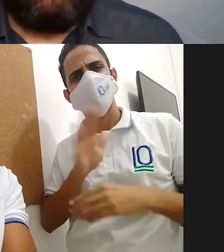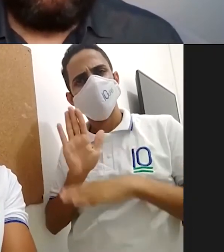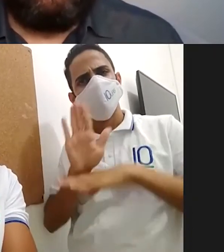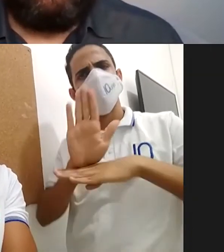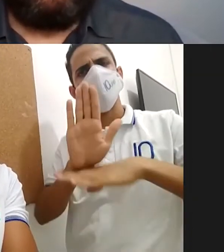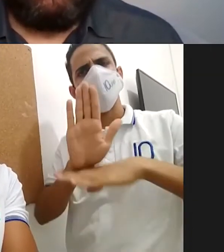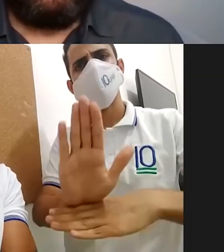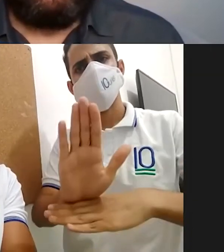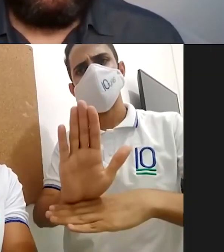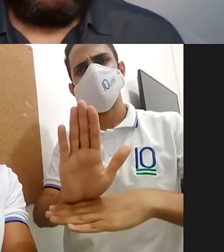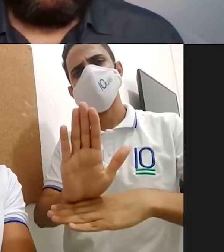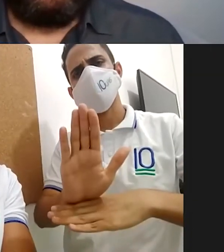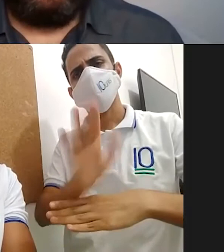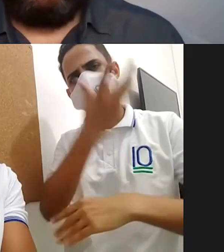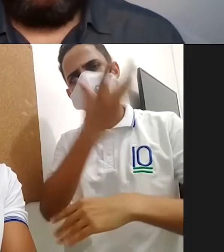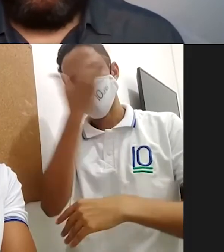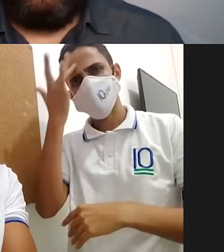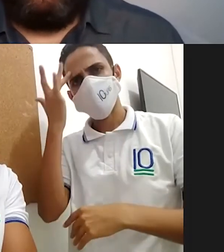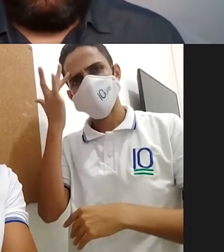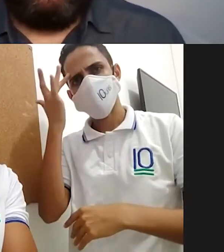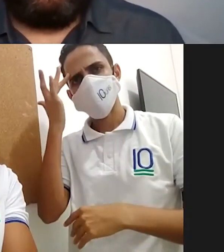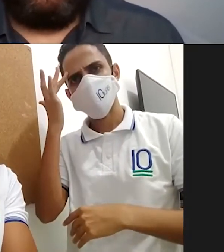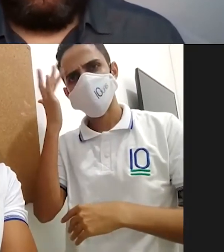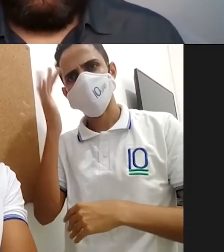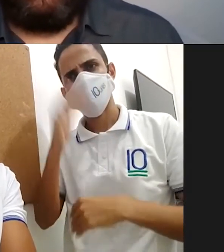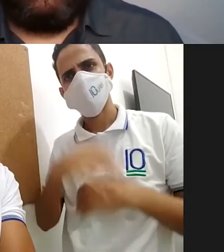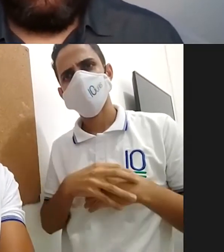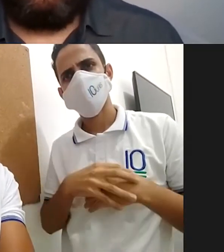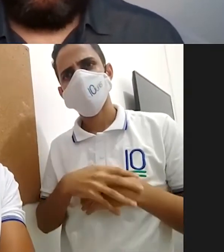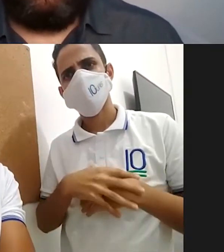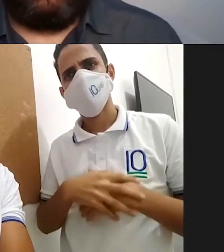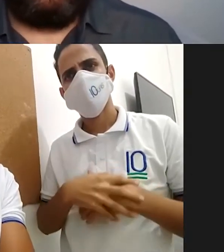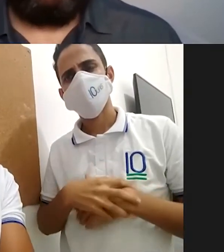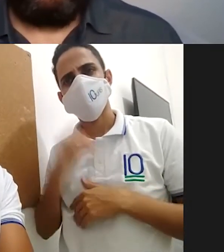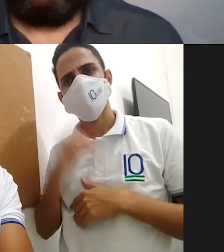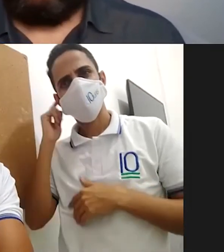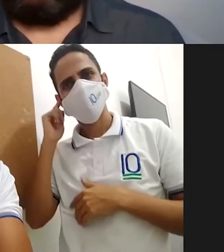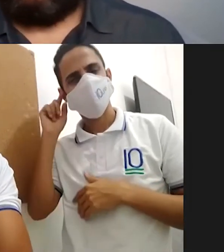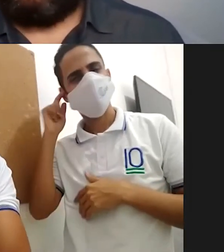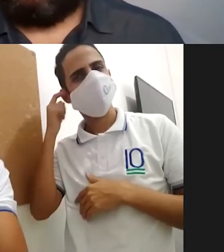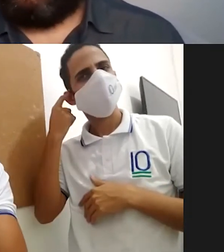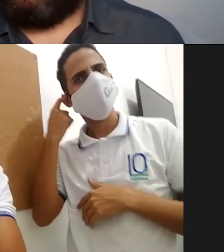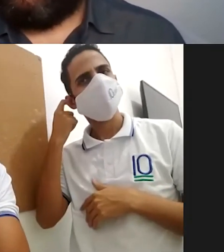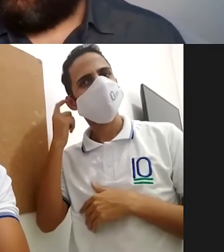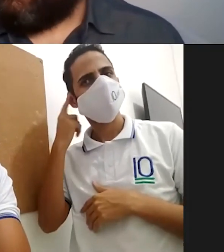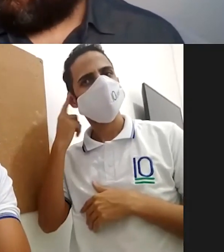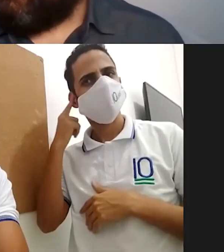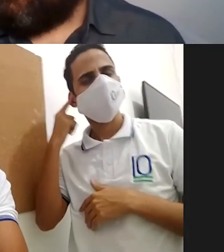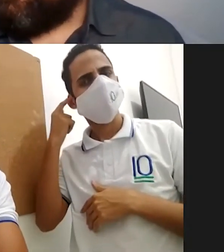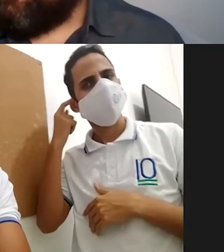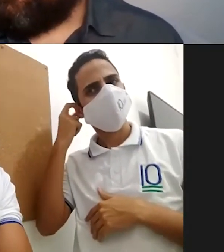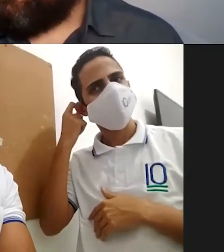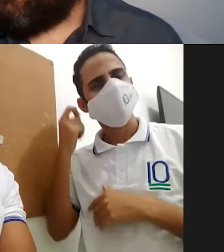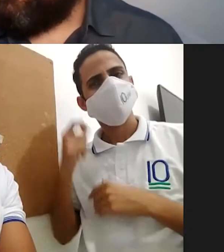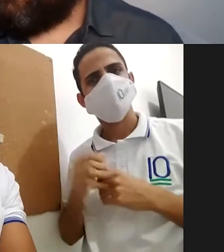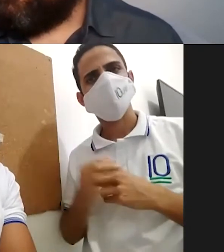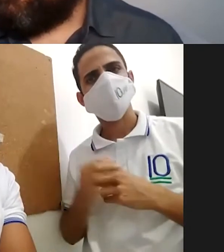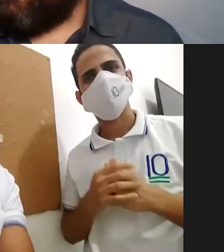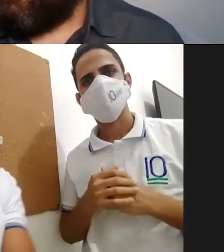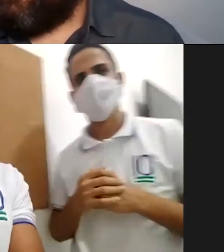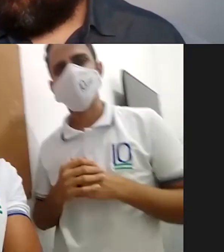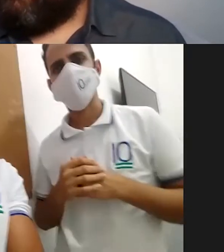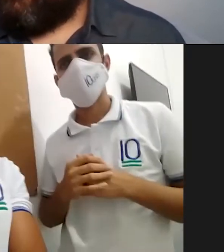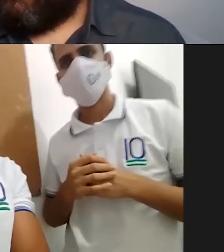Ei, me enrolei, Robson. Tem como não cortar? Ok. Pode falar. Deixa eu ver, 43, 01. Tem como